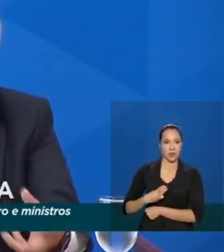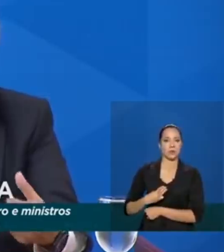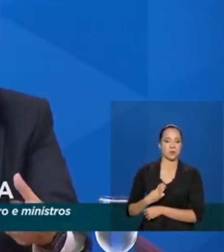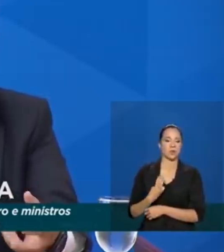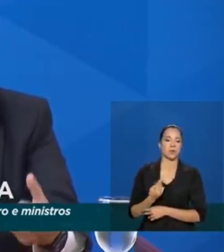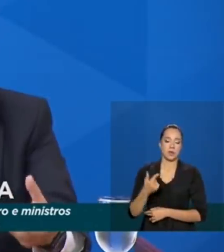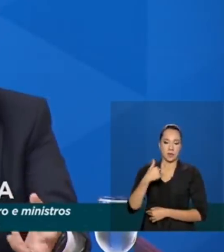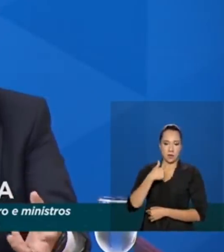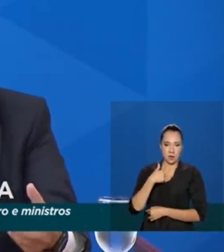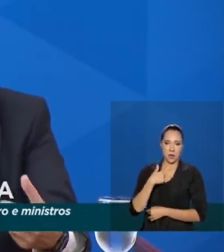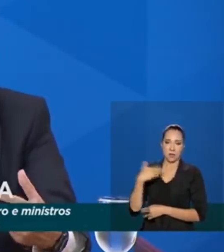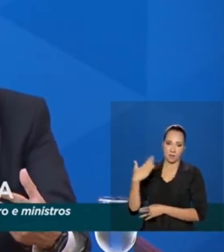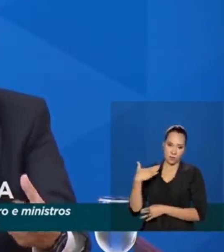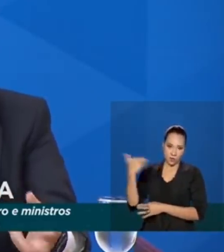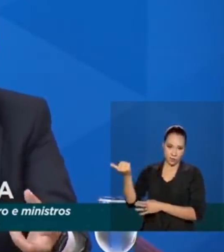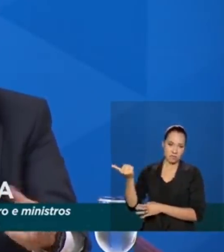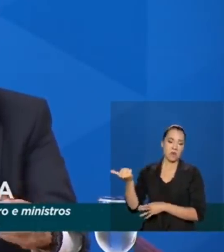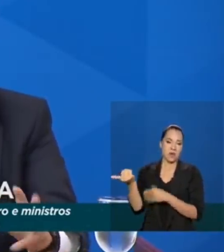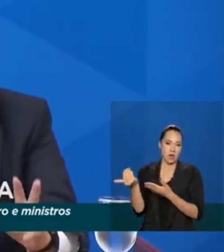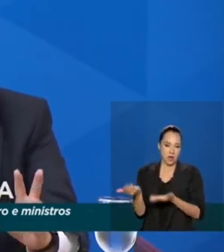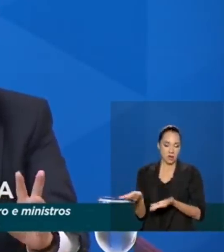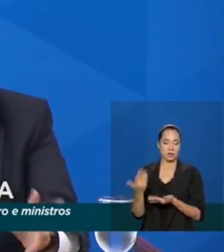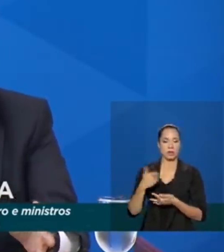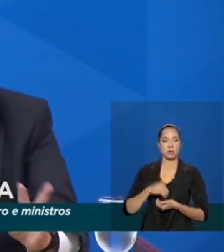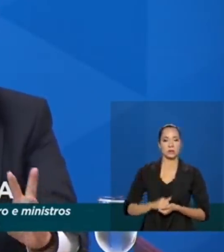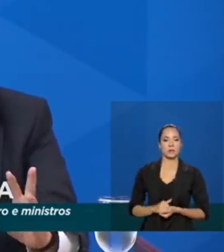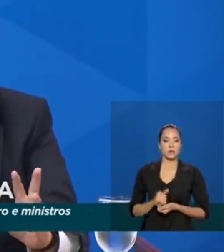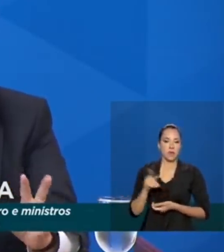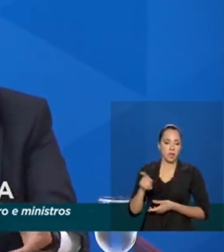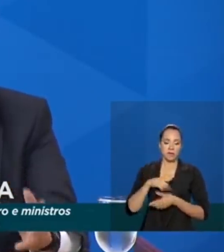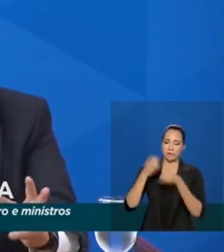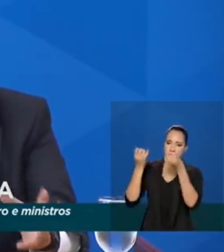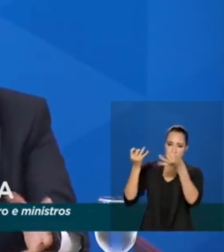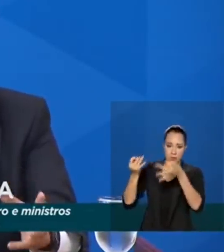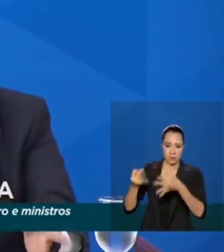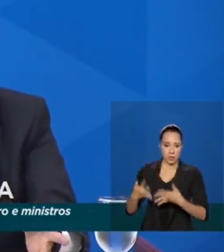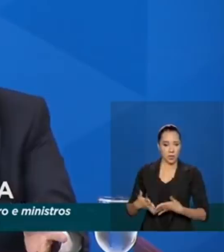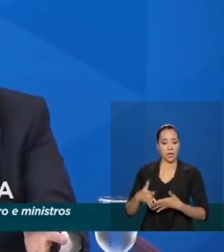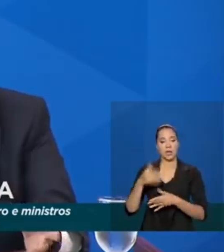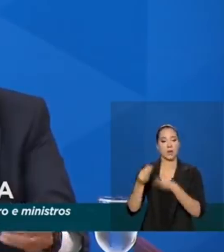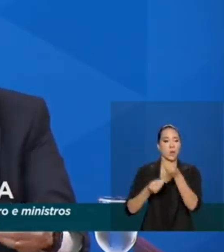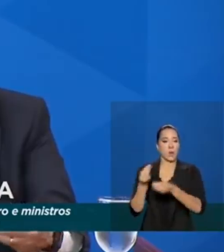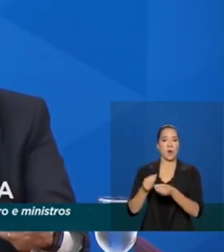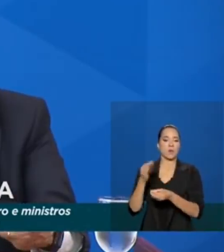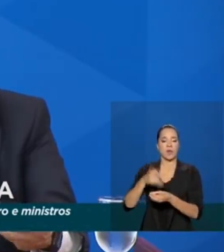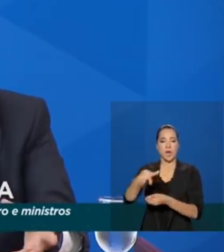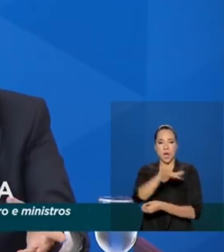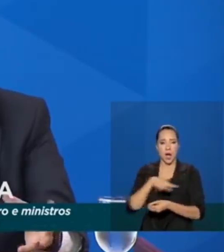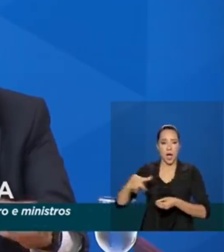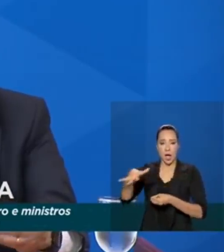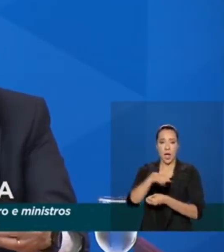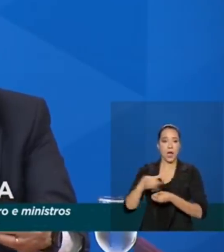fui chamado, fiz uma explicação sobre o funcionamento de mercado de